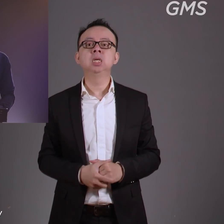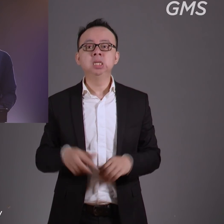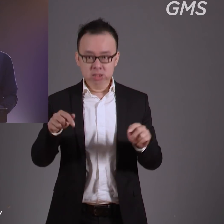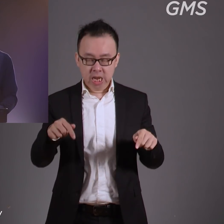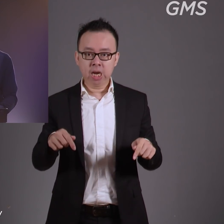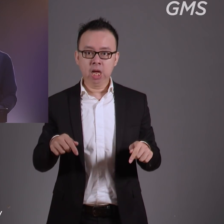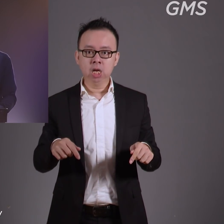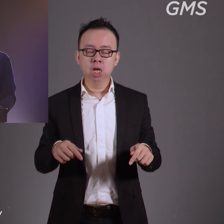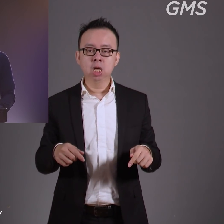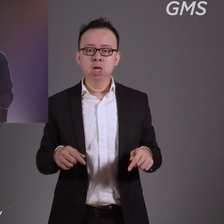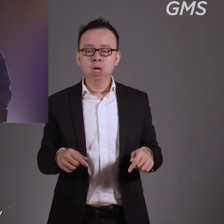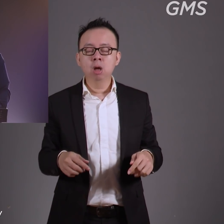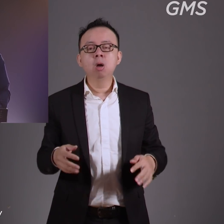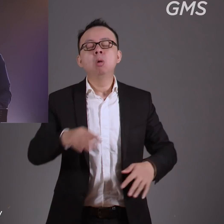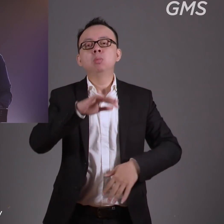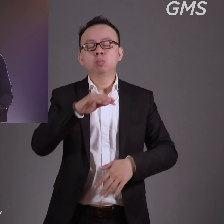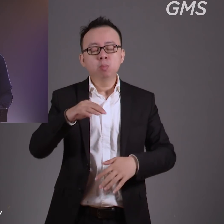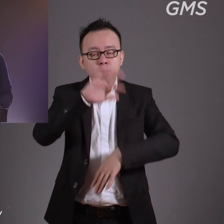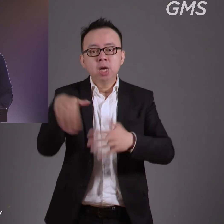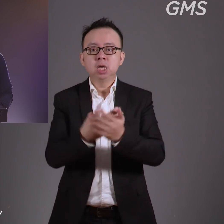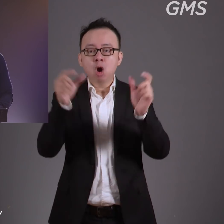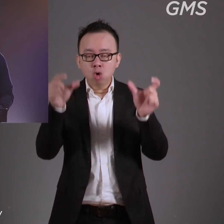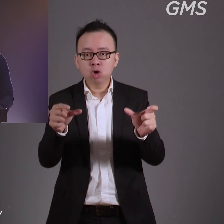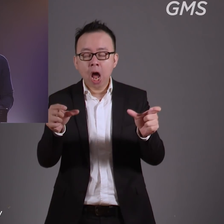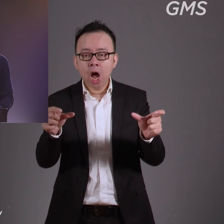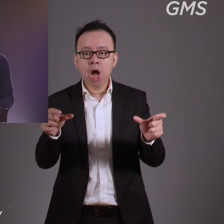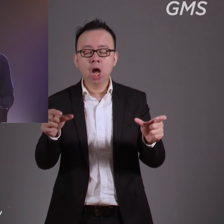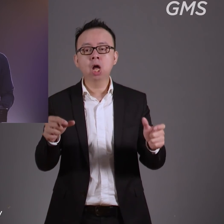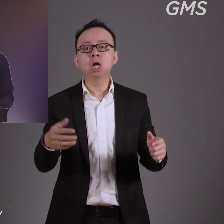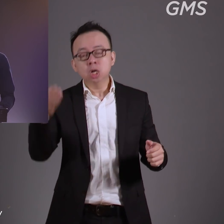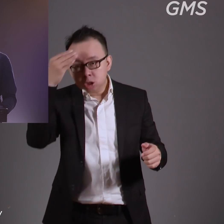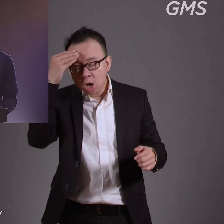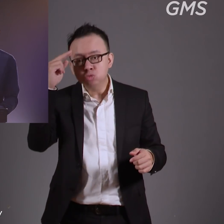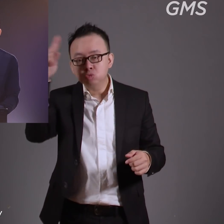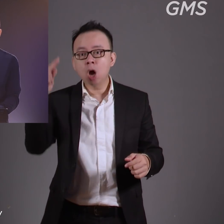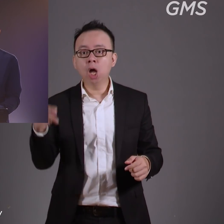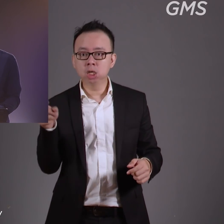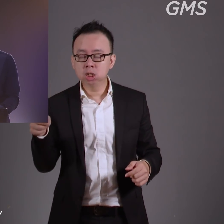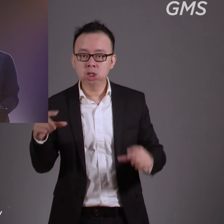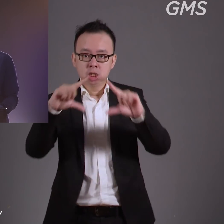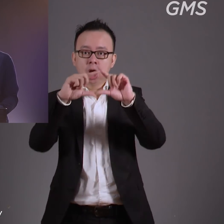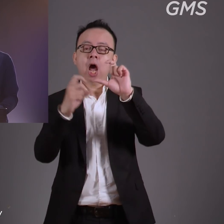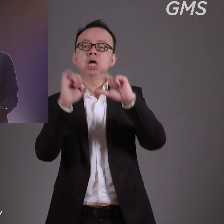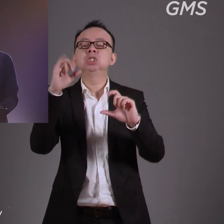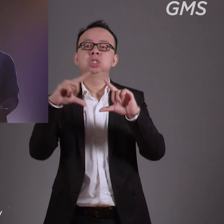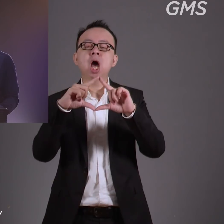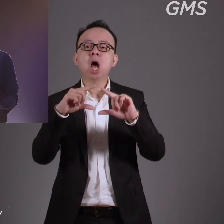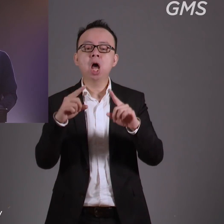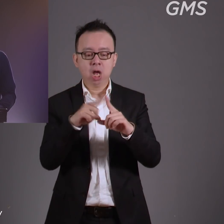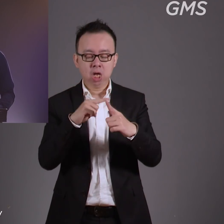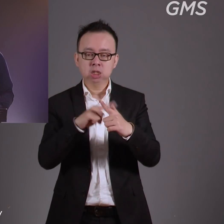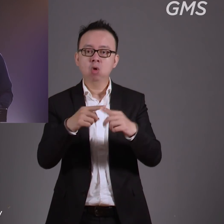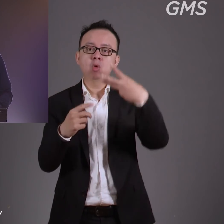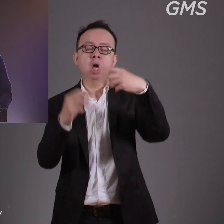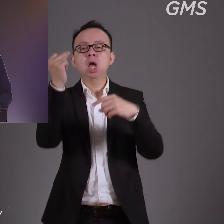di Asia. Bukan hanya di Eropa, Amerika. Bukan hanya di Afrika. Tuhan lawat semua negara. Yang